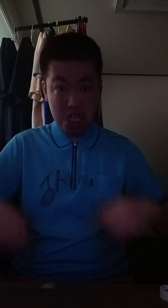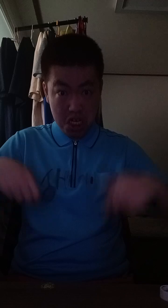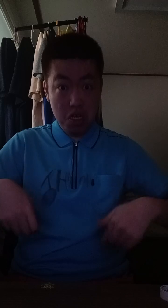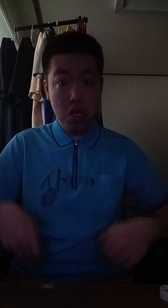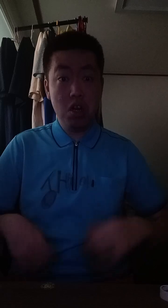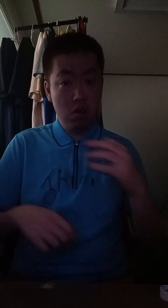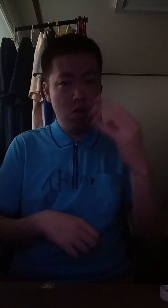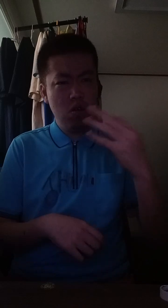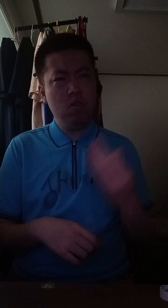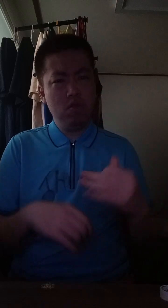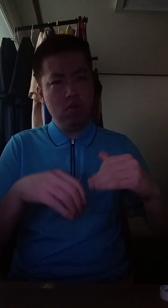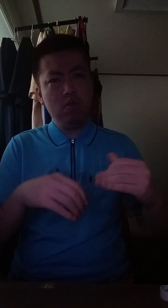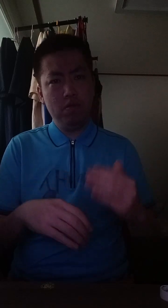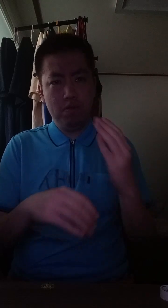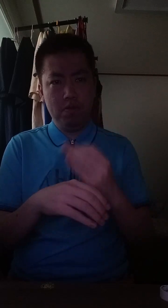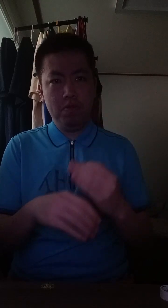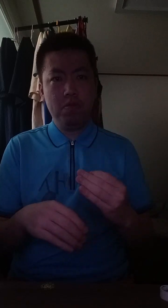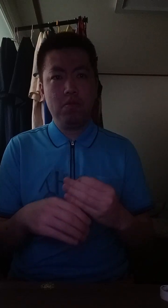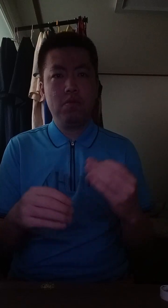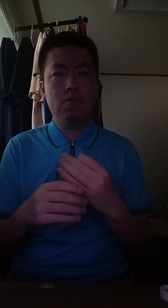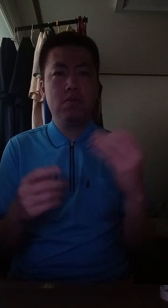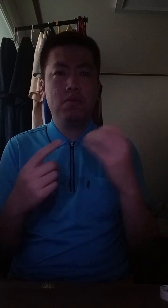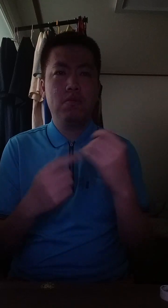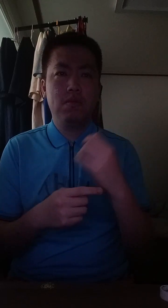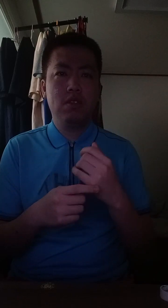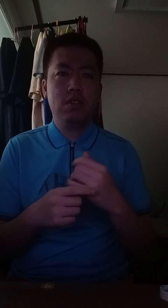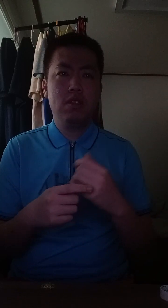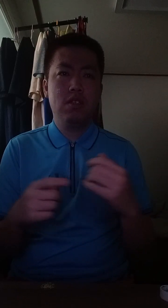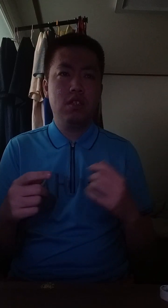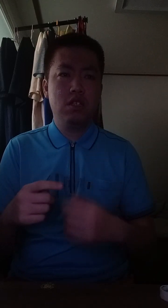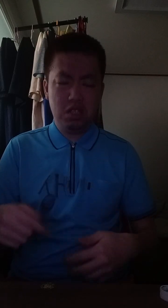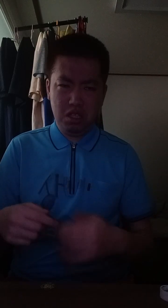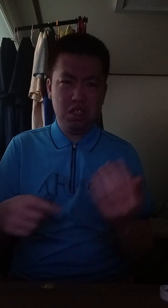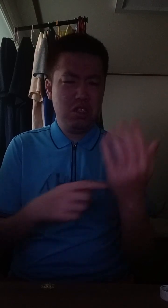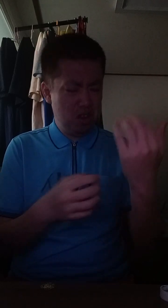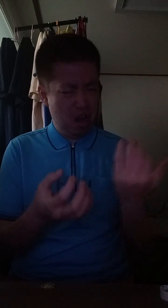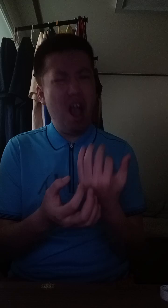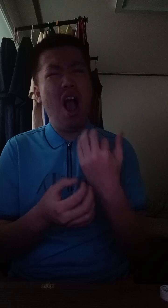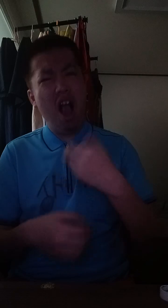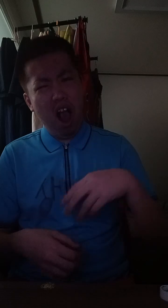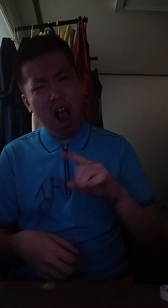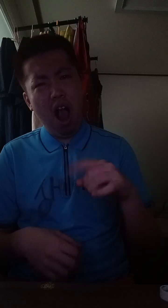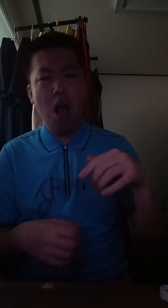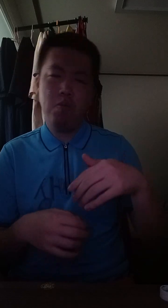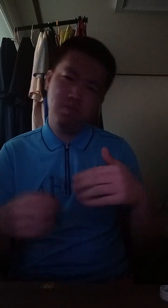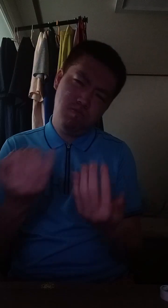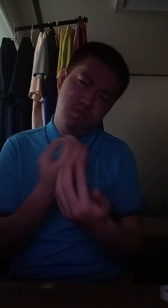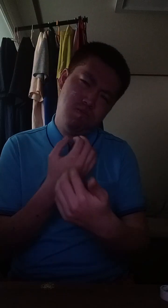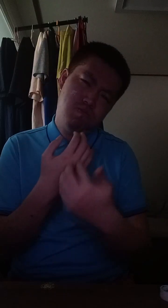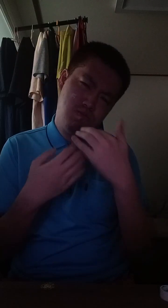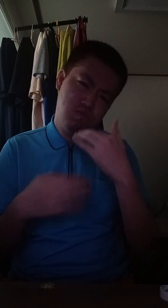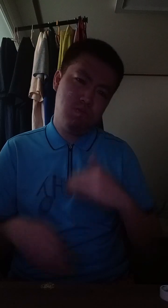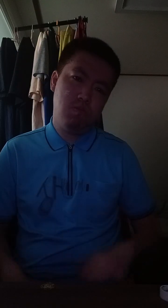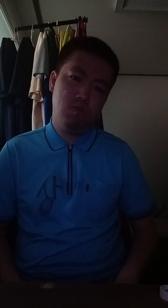주변의 도움으로 열차 출발 전 겨우 몸을 빼냈지만 다리 전체에 멍이 들어 한 달 동안 치료를 받아야 했습니다. 저를